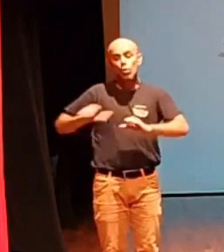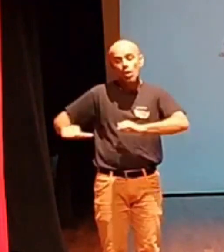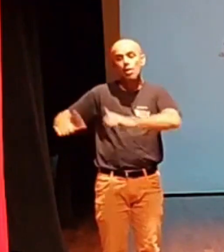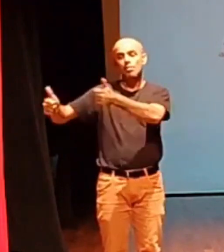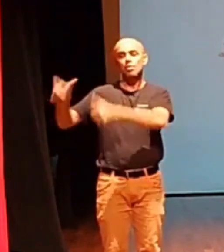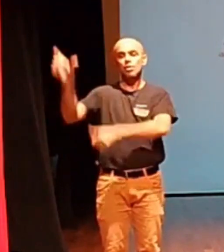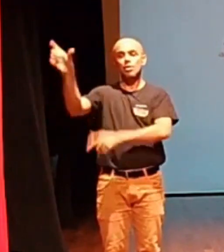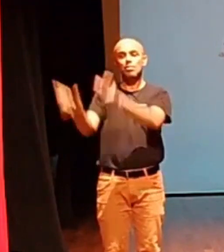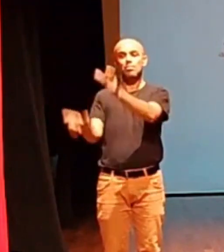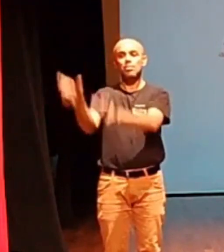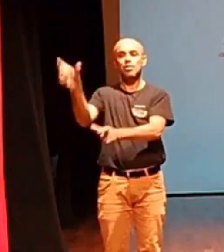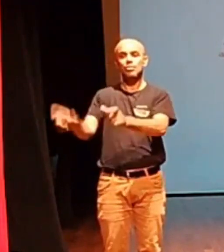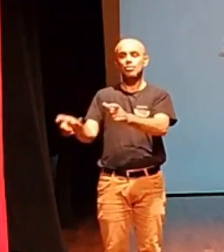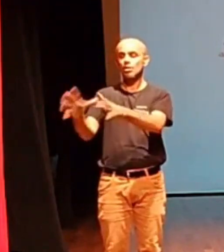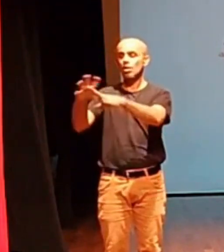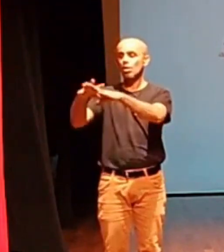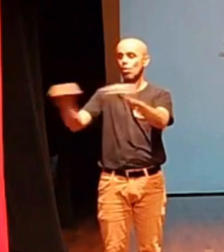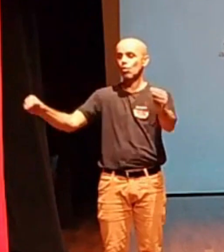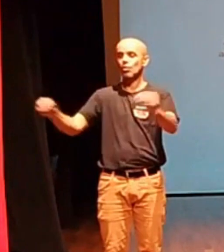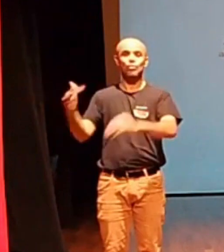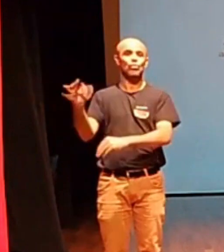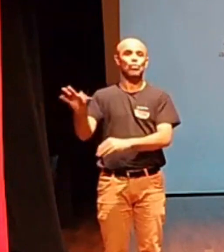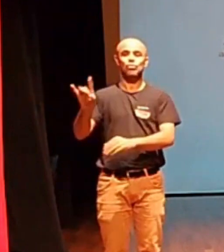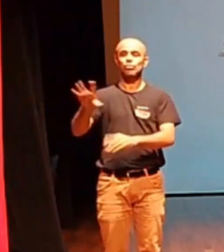pessoas só para tirar a dor.